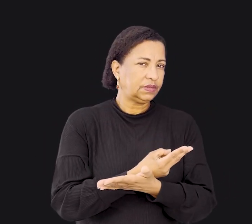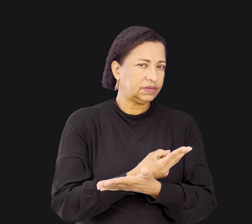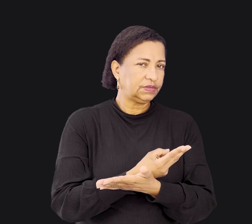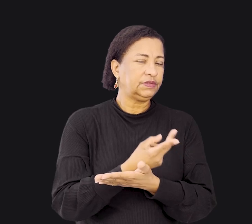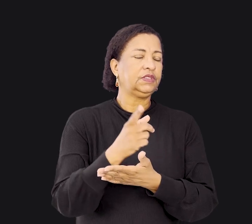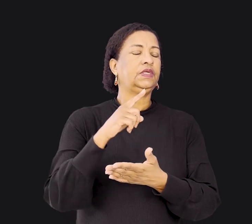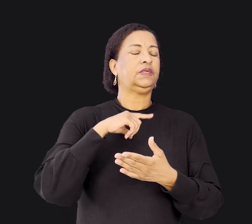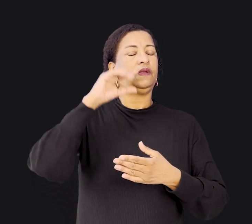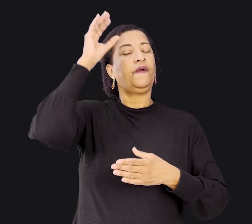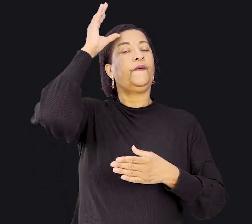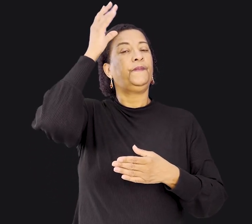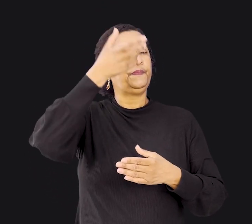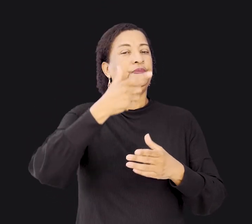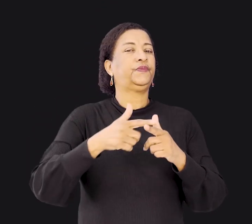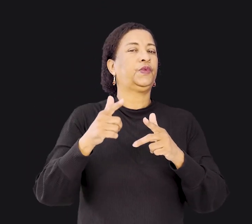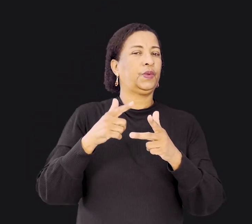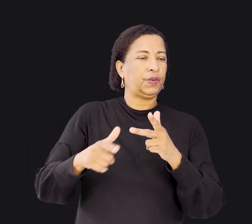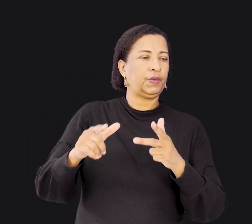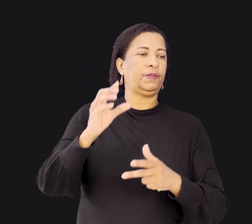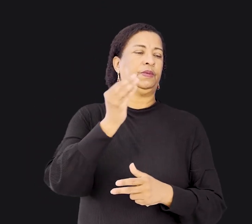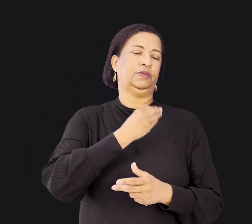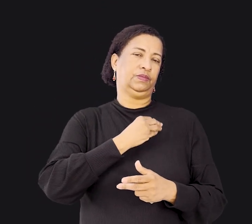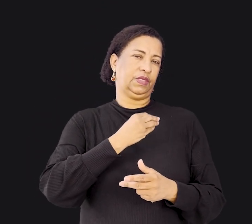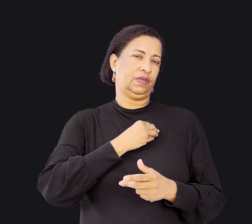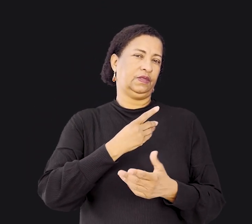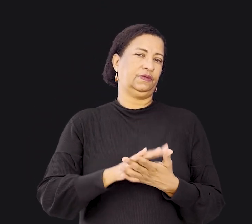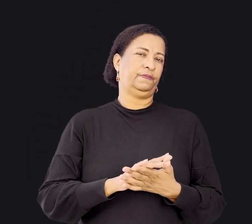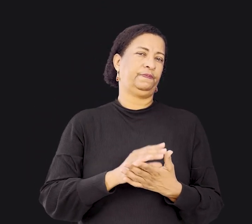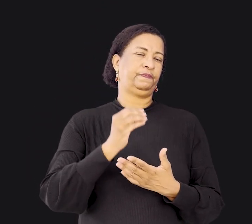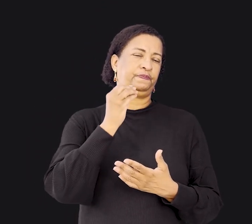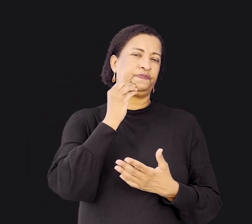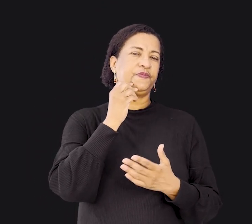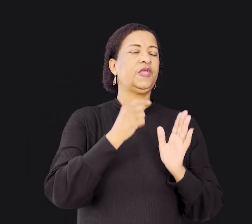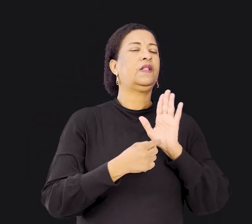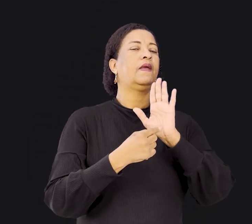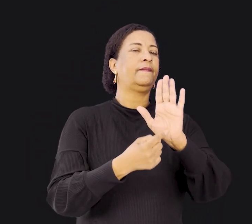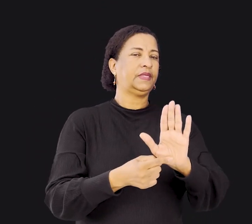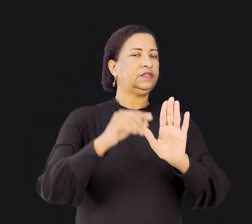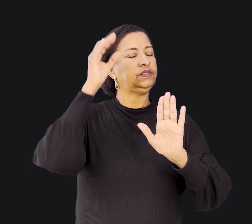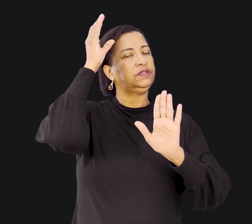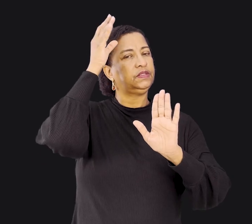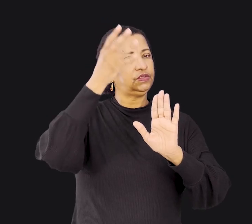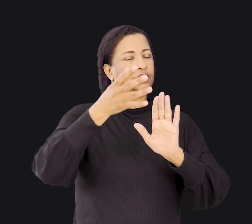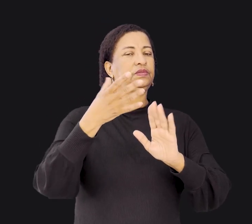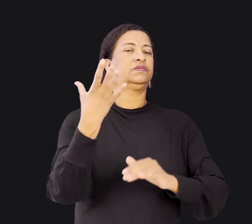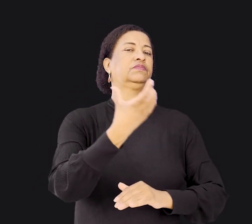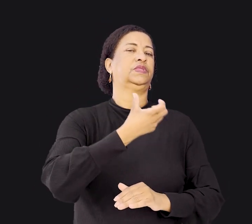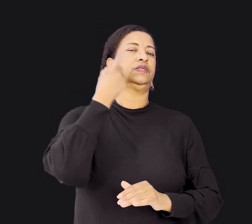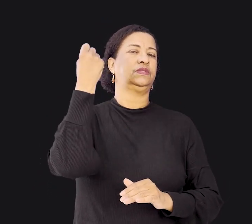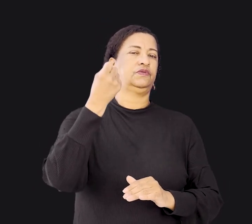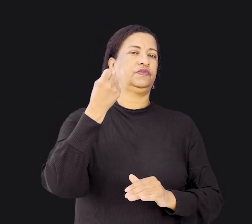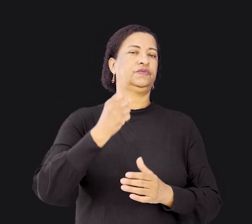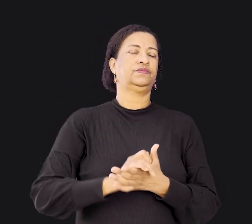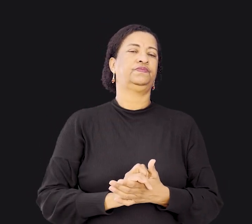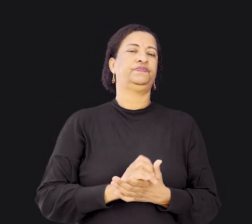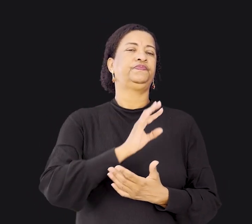uma solução para o problema do pecado. Ele apresenta esta solução: a salvação. Tiago passa a